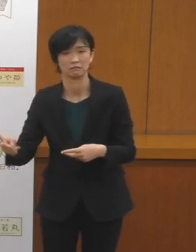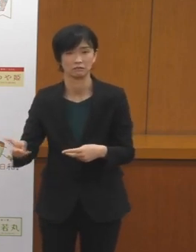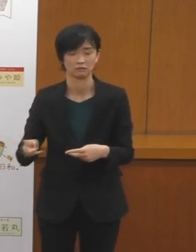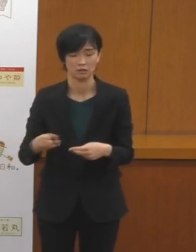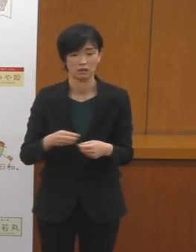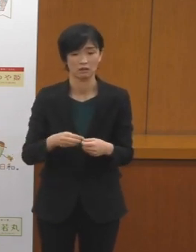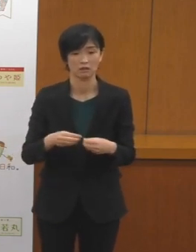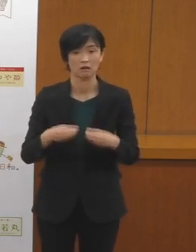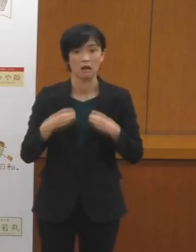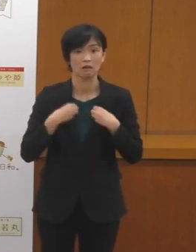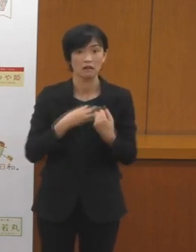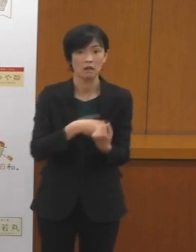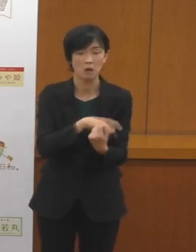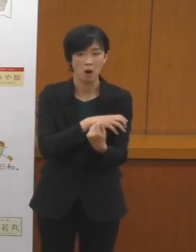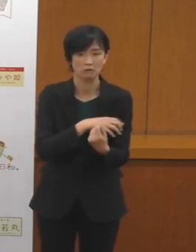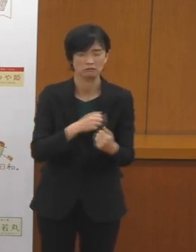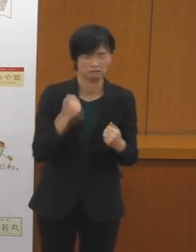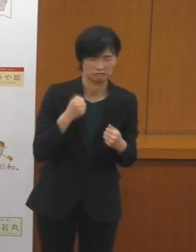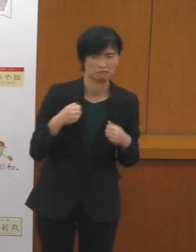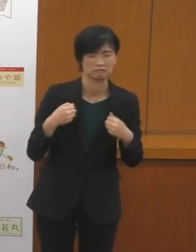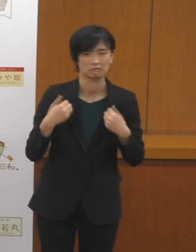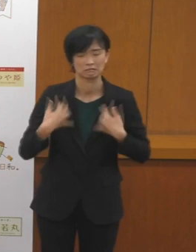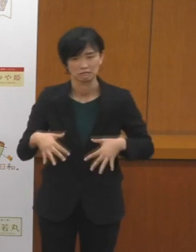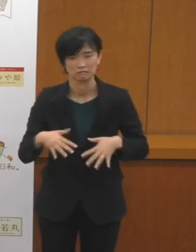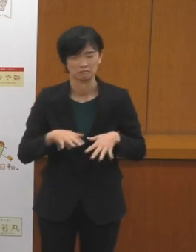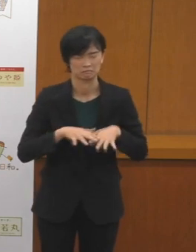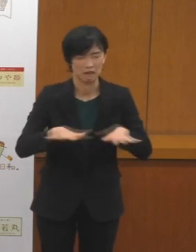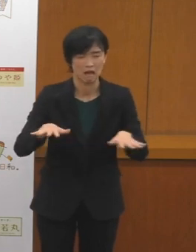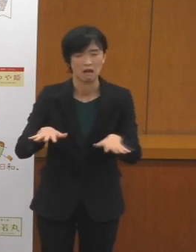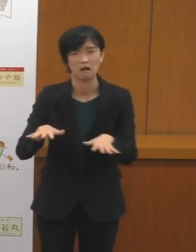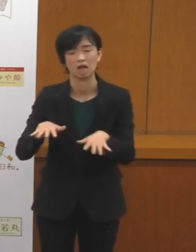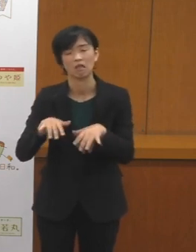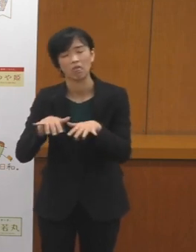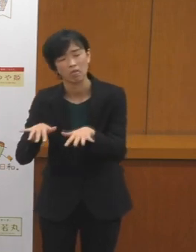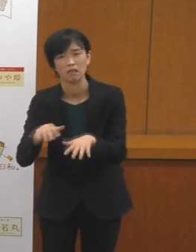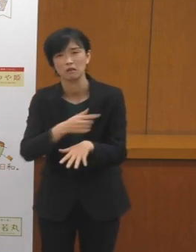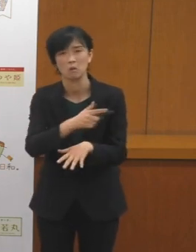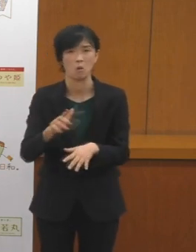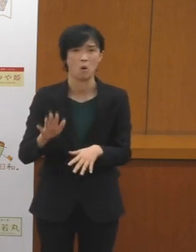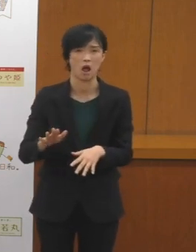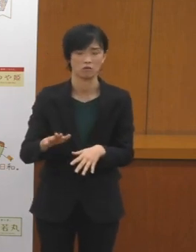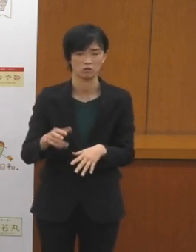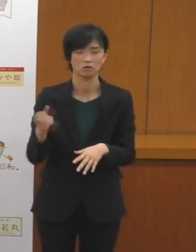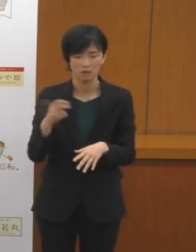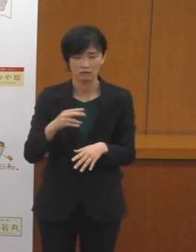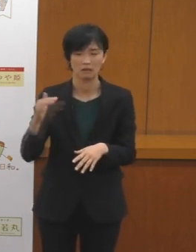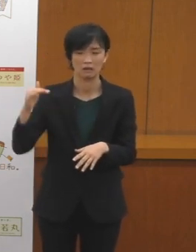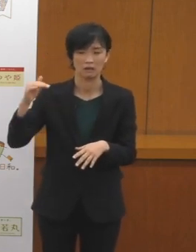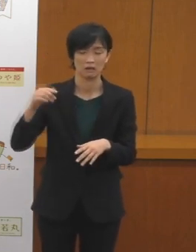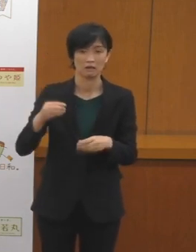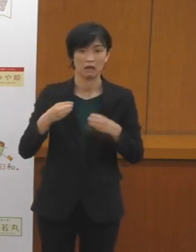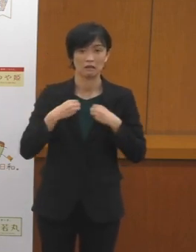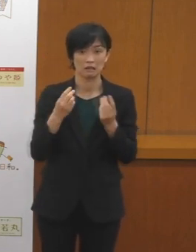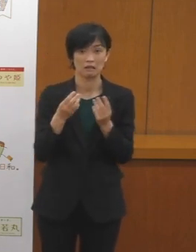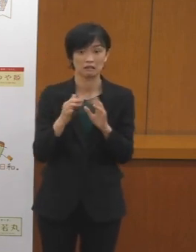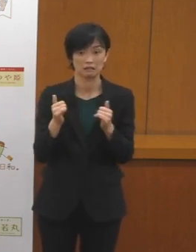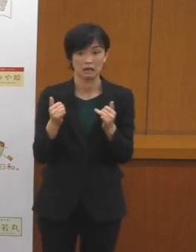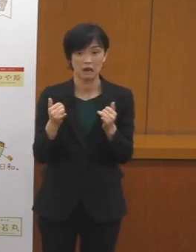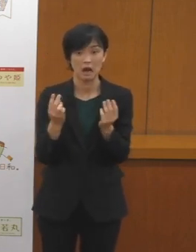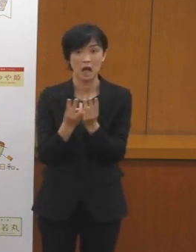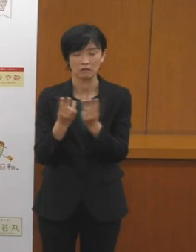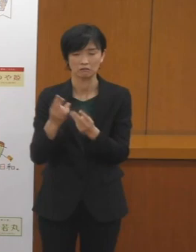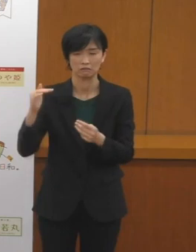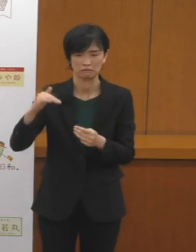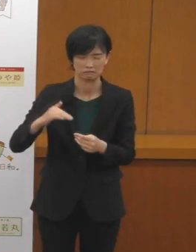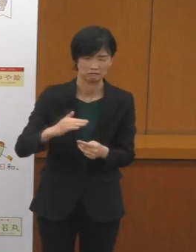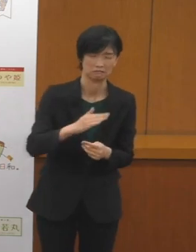異なるわけです感染拡大の波を繰り返すことでありその時々の感染状況やウイルスの